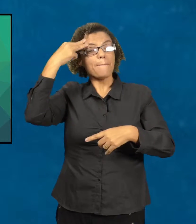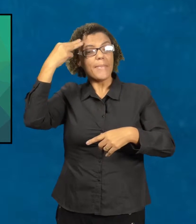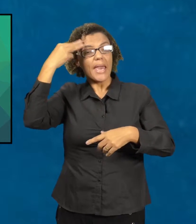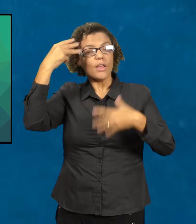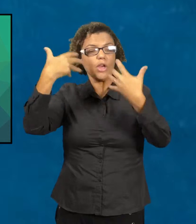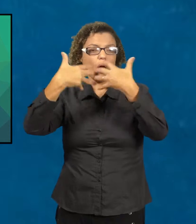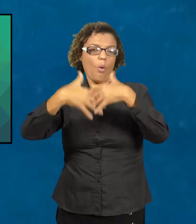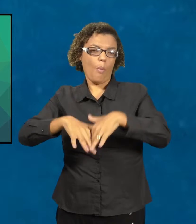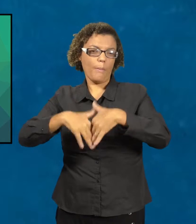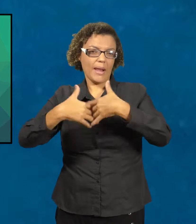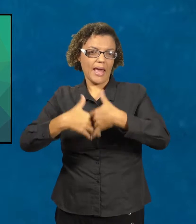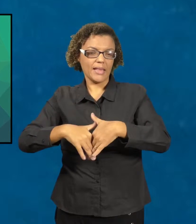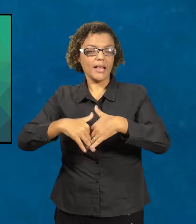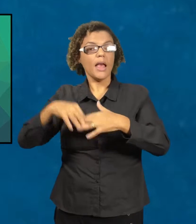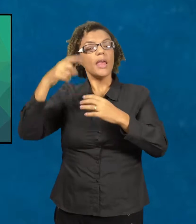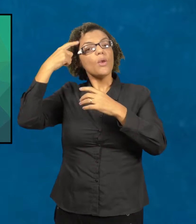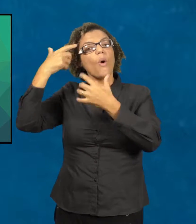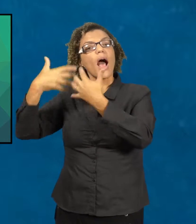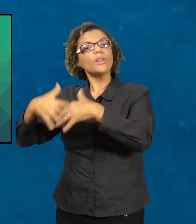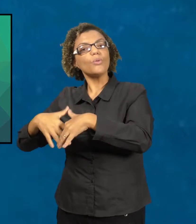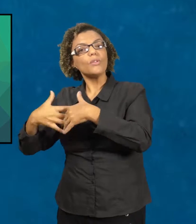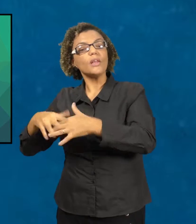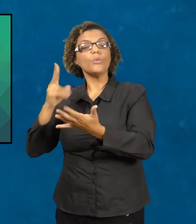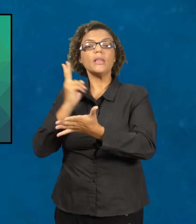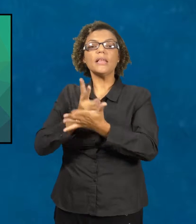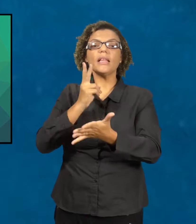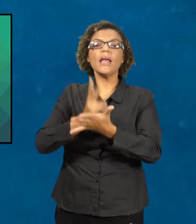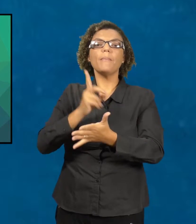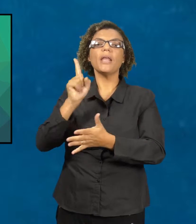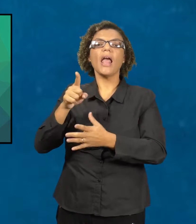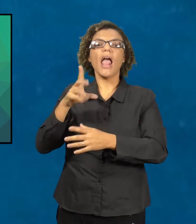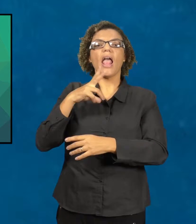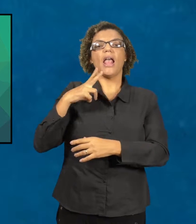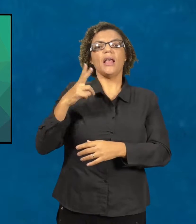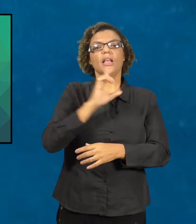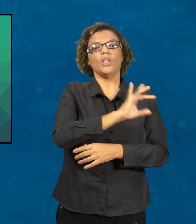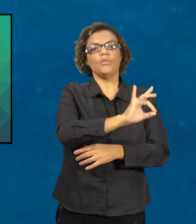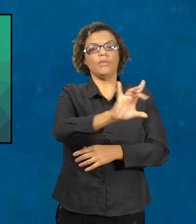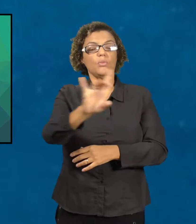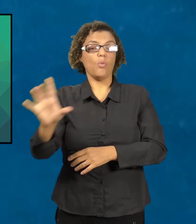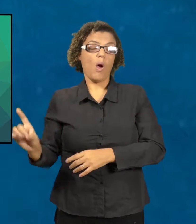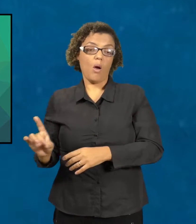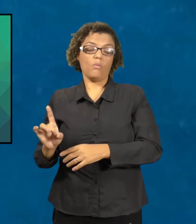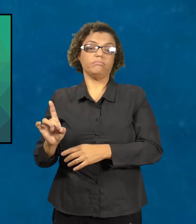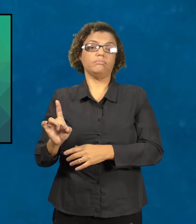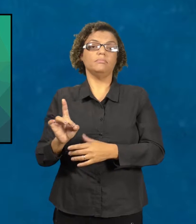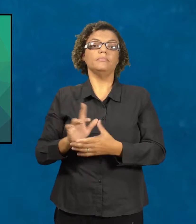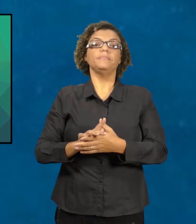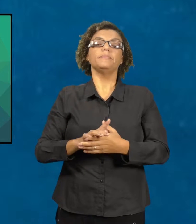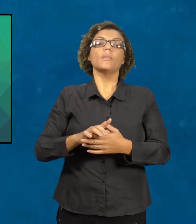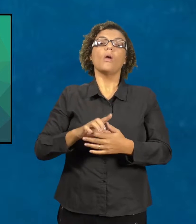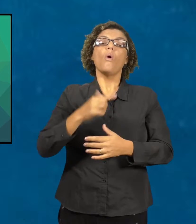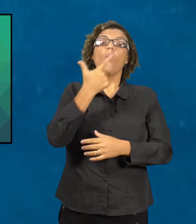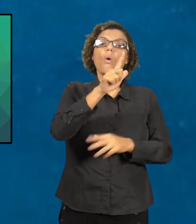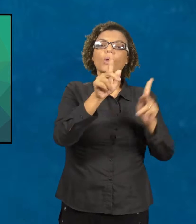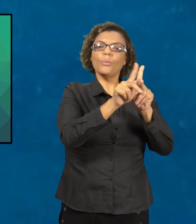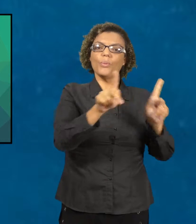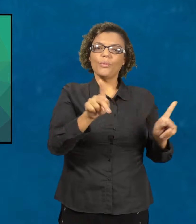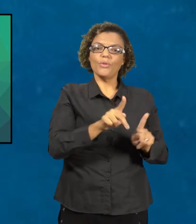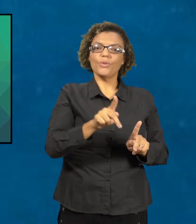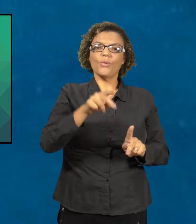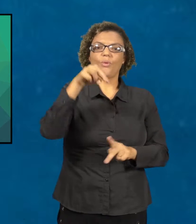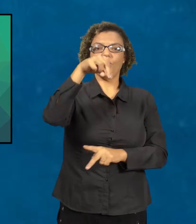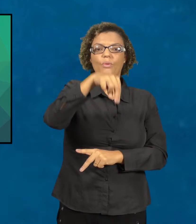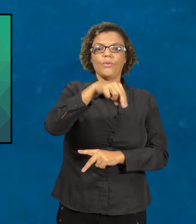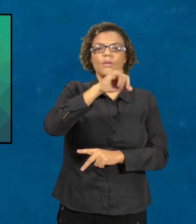e o raciocínio sempre individualizado, senão seria ainda mais difícil estudar a cognição. Já o professor Newton